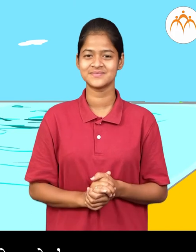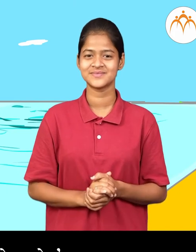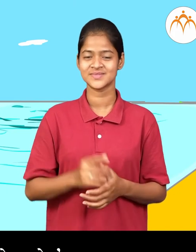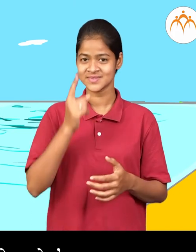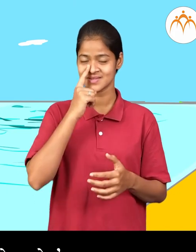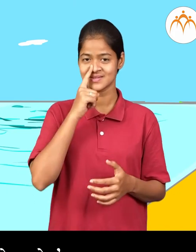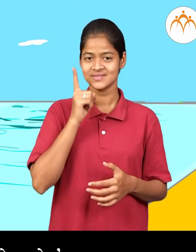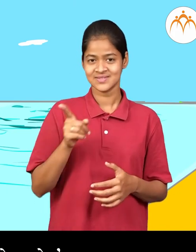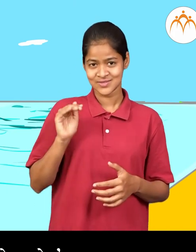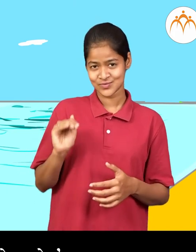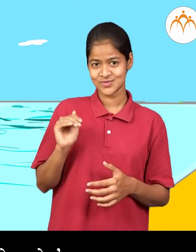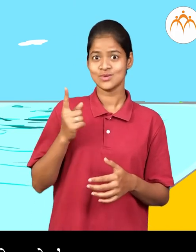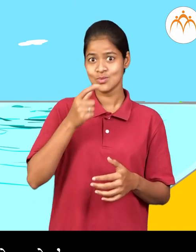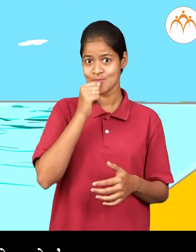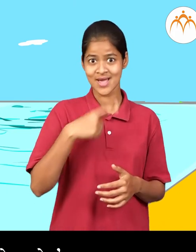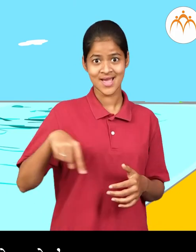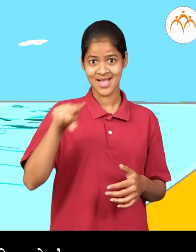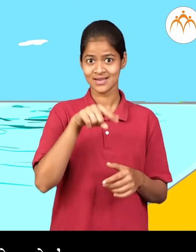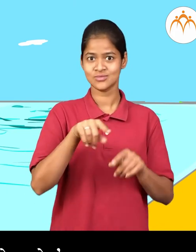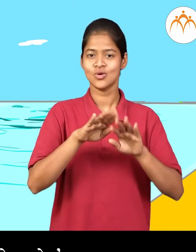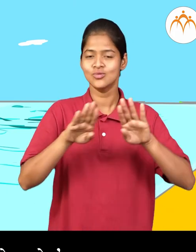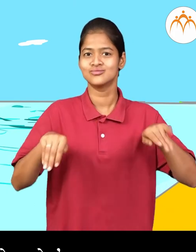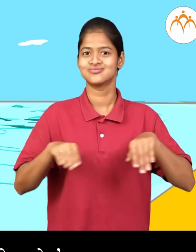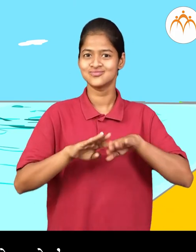मुलगी तलावात पोते आहे